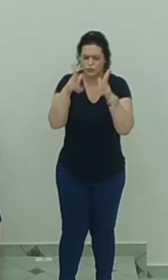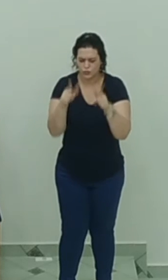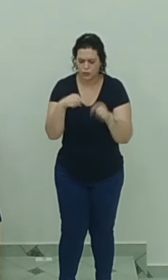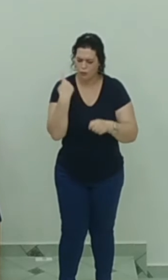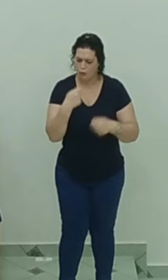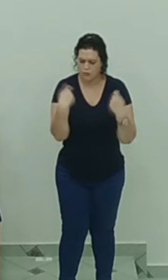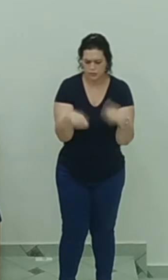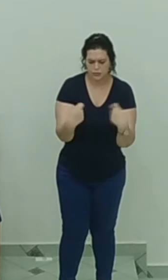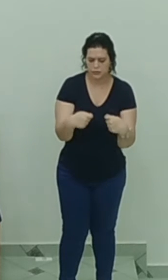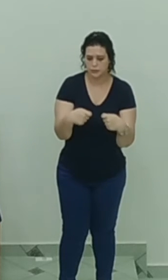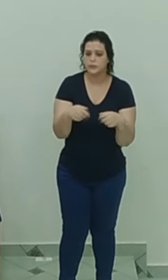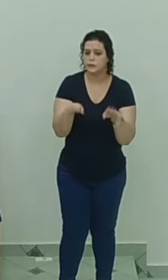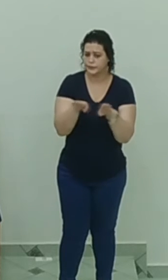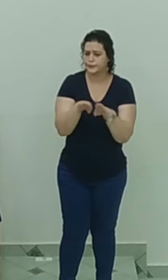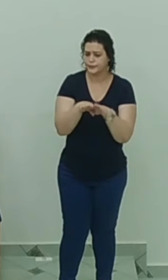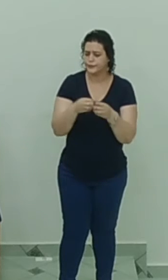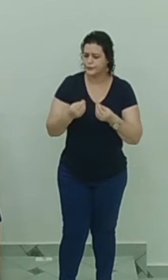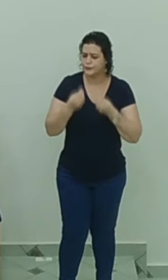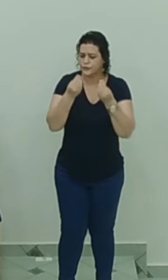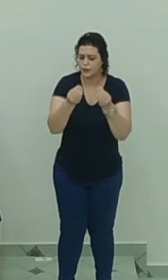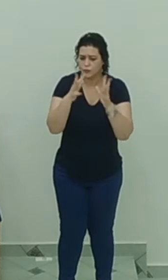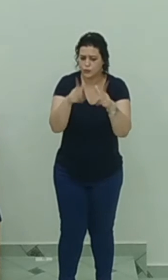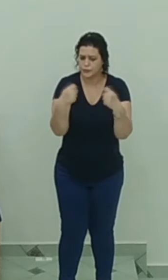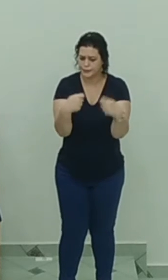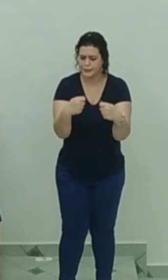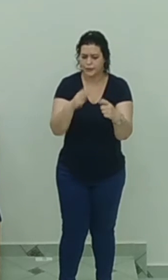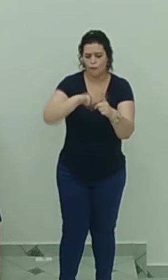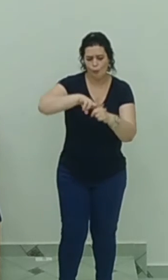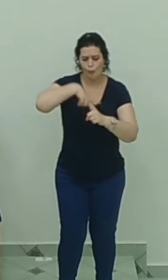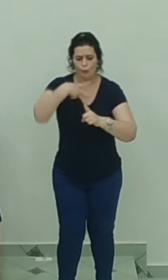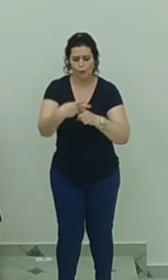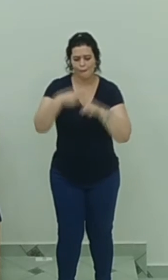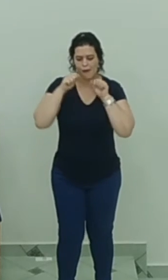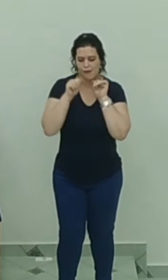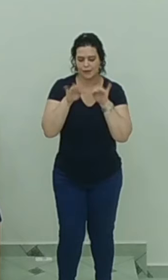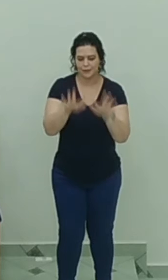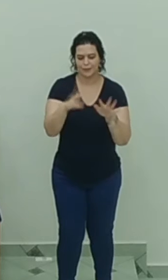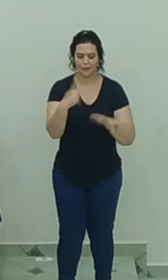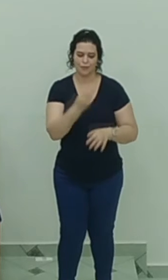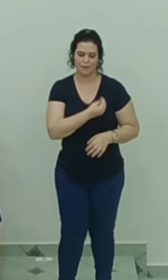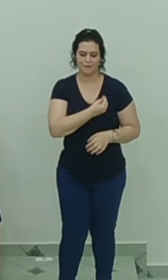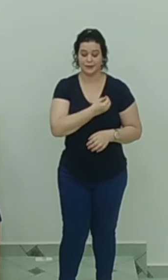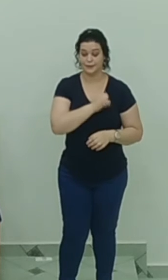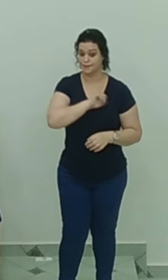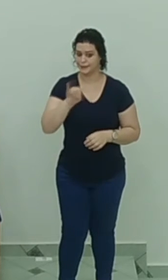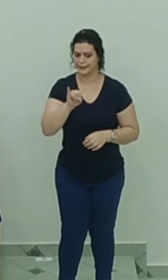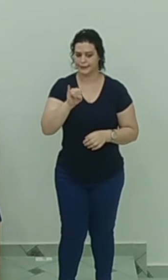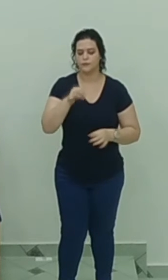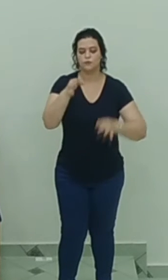e aumentará a vossa sementeira e multiplicará os frutos da vossa justiça,